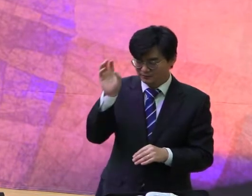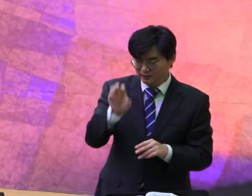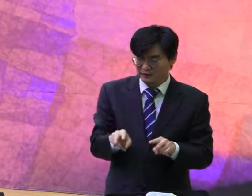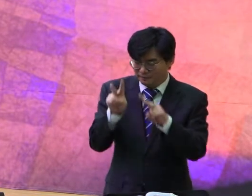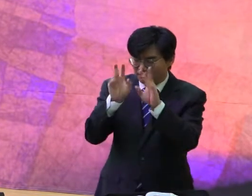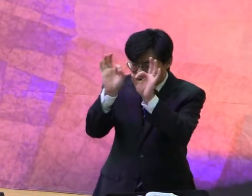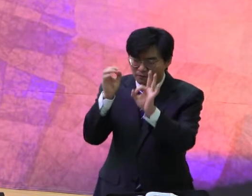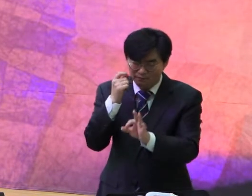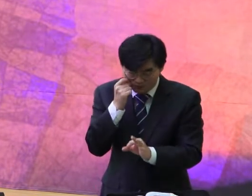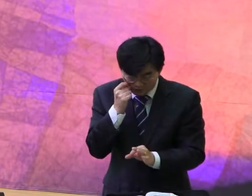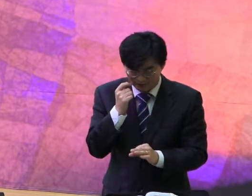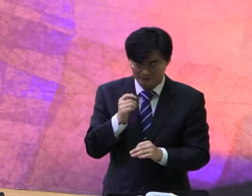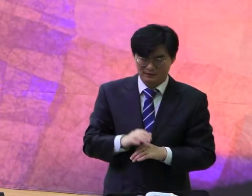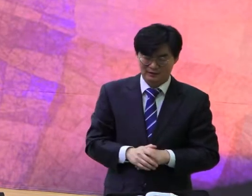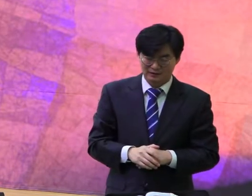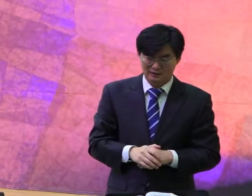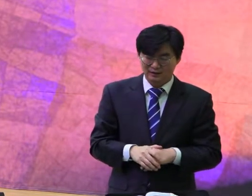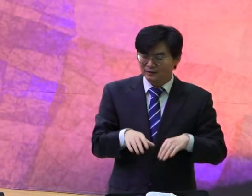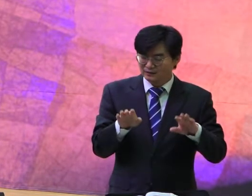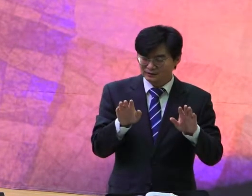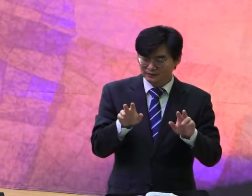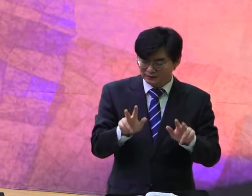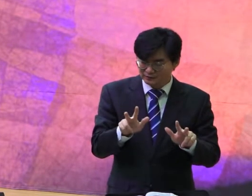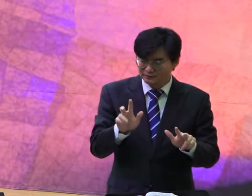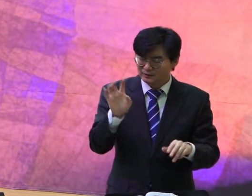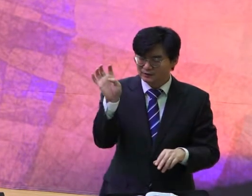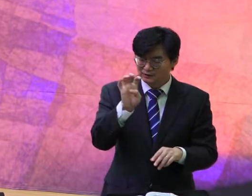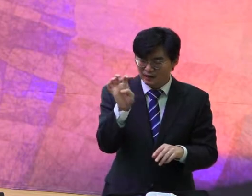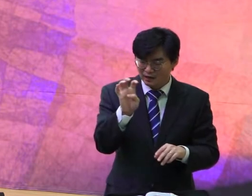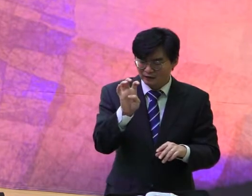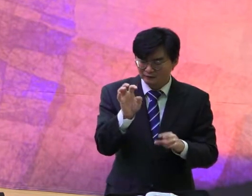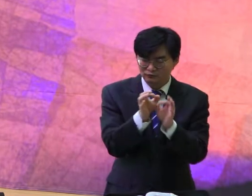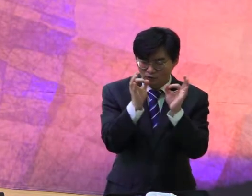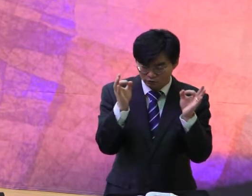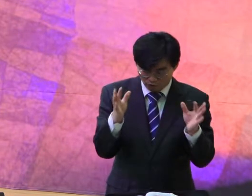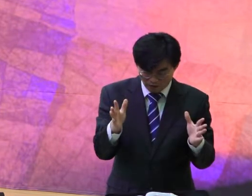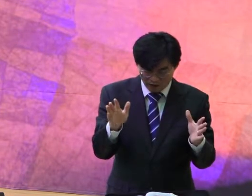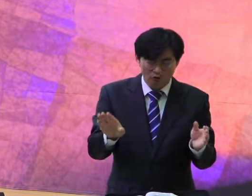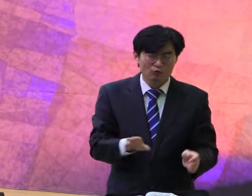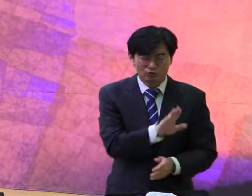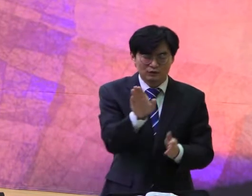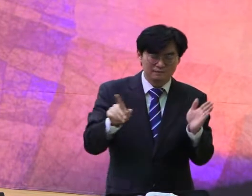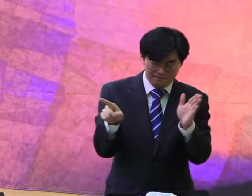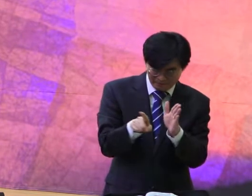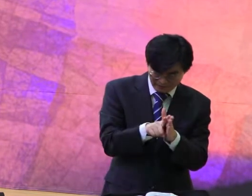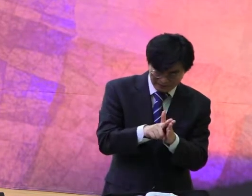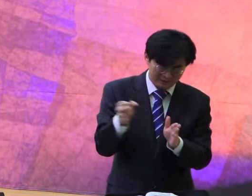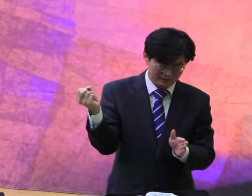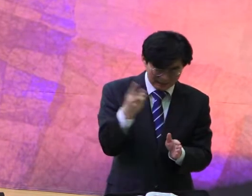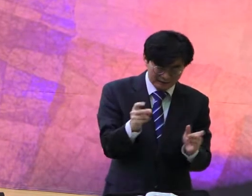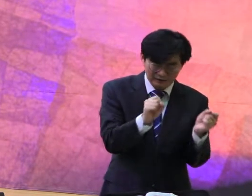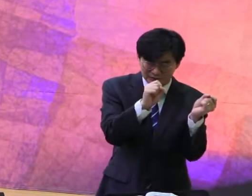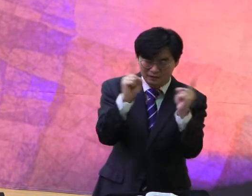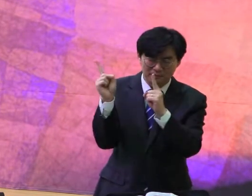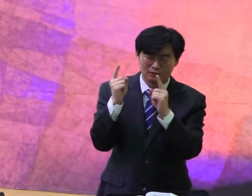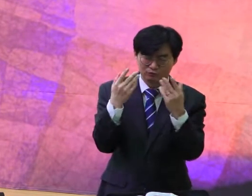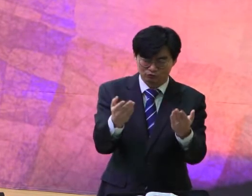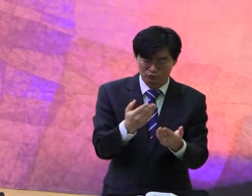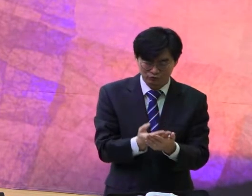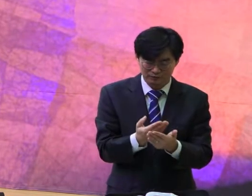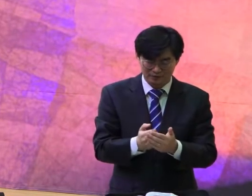우리의 신앙을 이번 사순절에 다시 한번 새롭게 하여 주시고 예수님의 십자가에 깊이 뿌리를